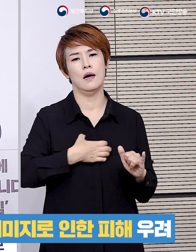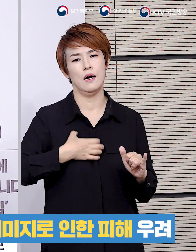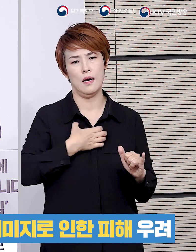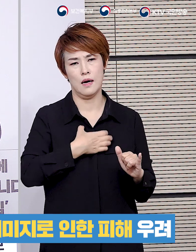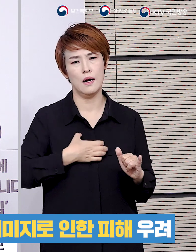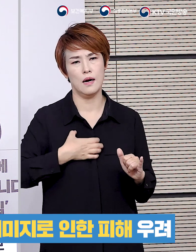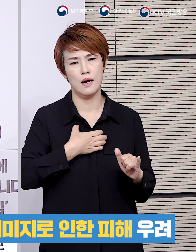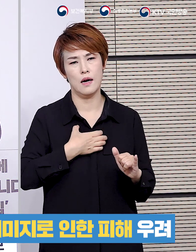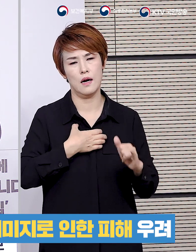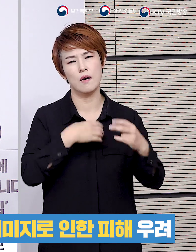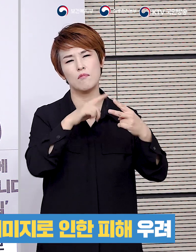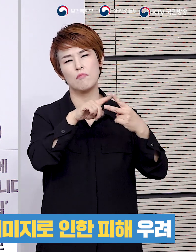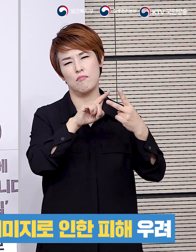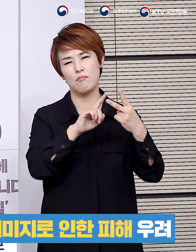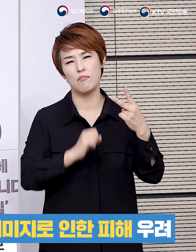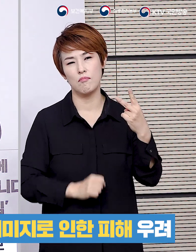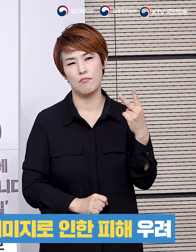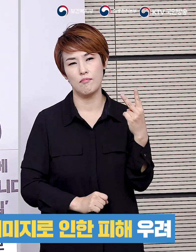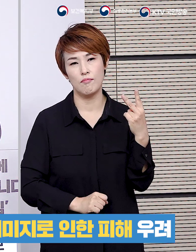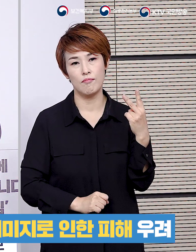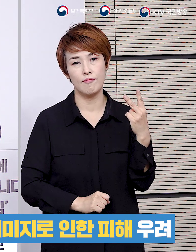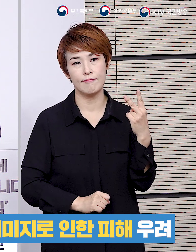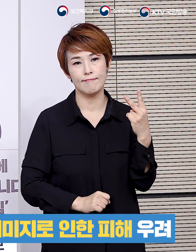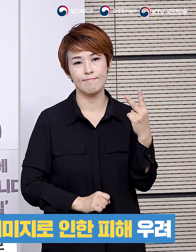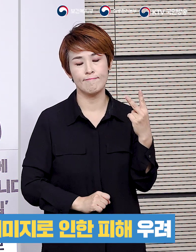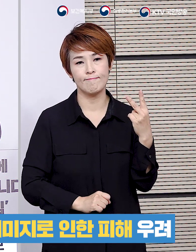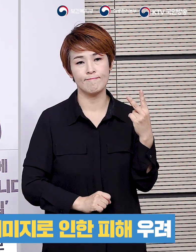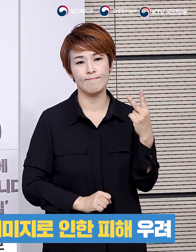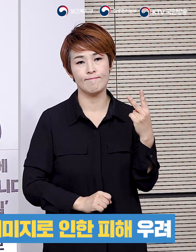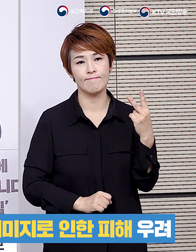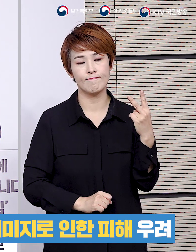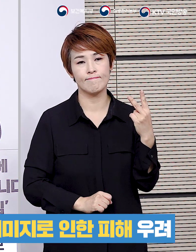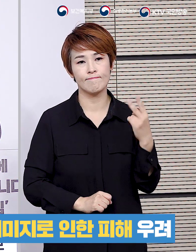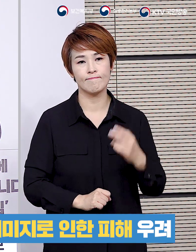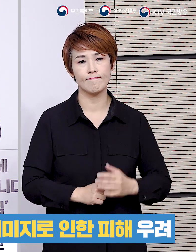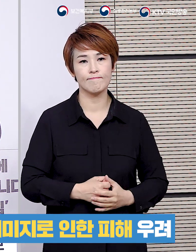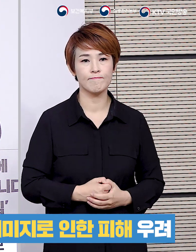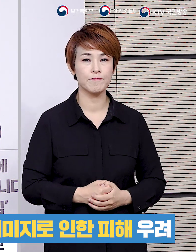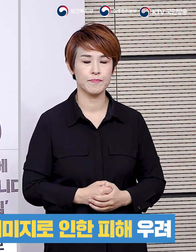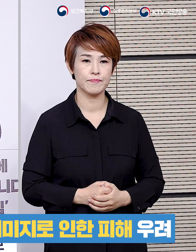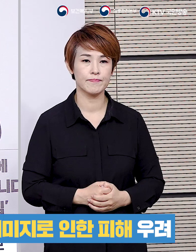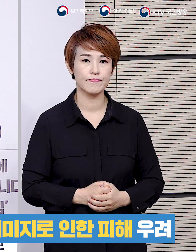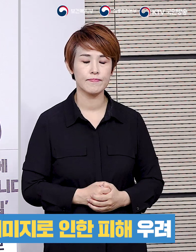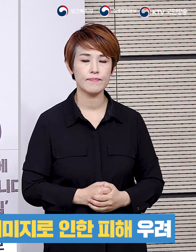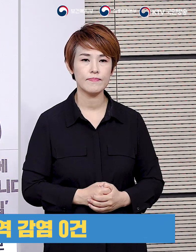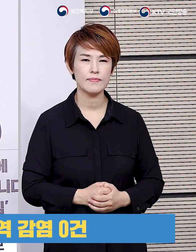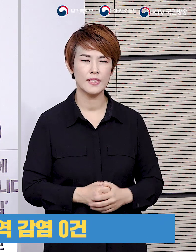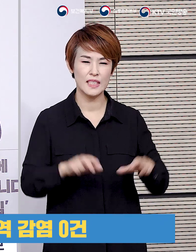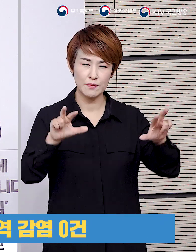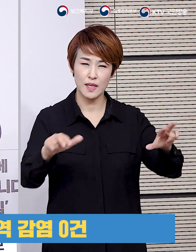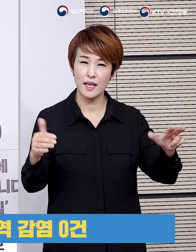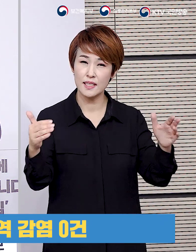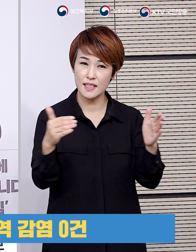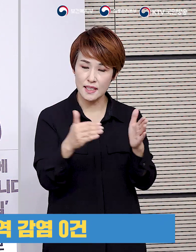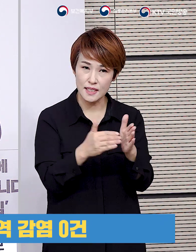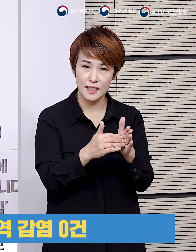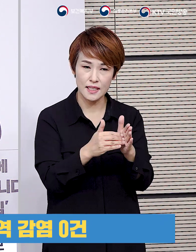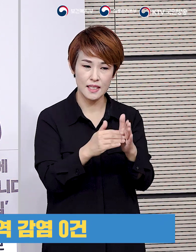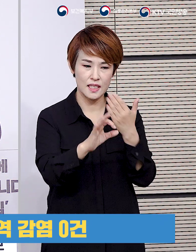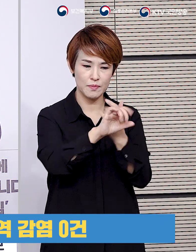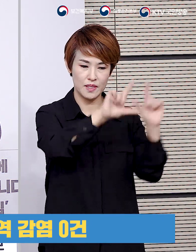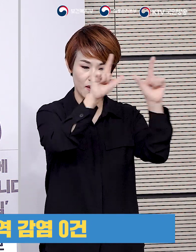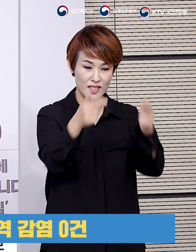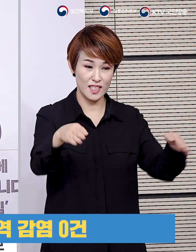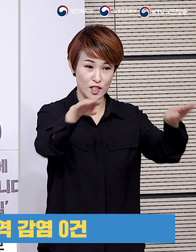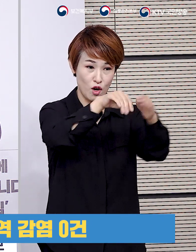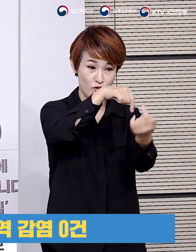피해가 간접적으로 나타날 수 있다라는 우려를 하고 계신 것으로 파악을 하고 있습니다. 우선 그간